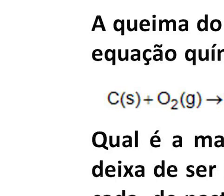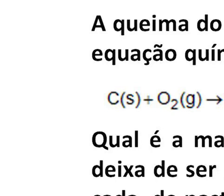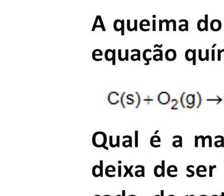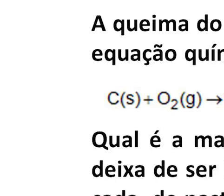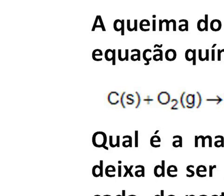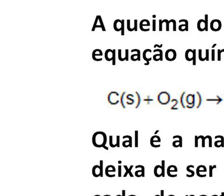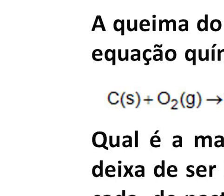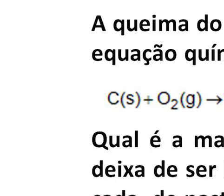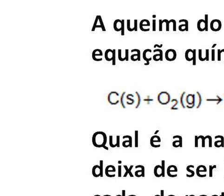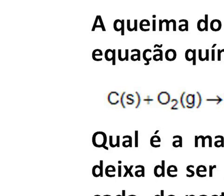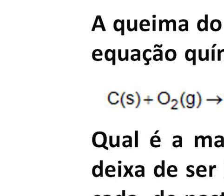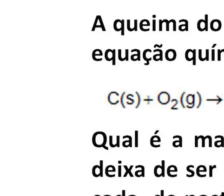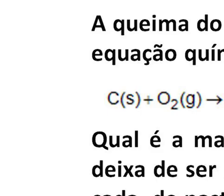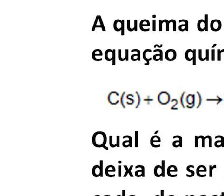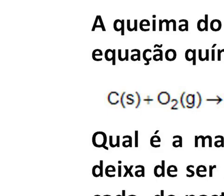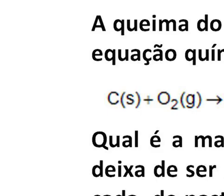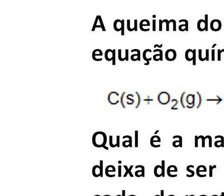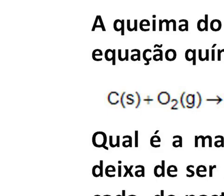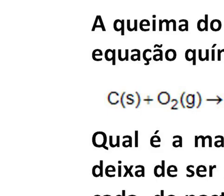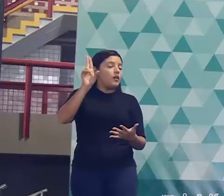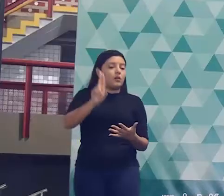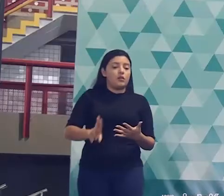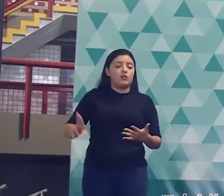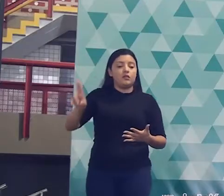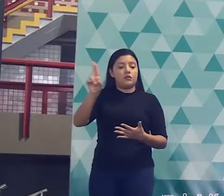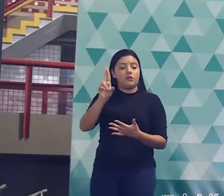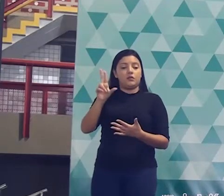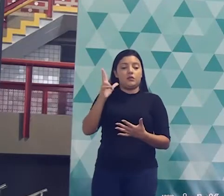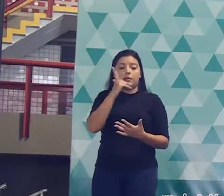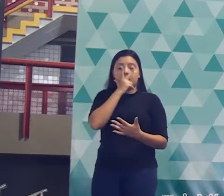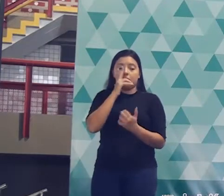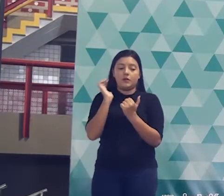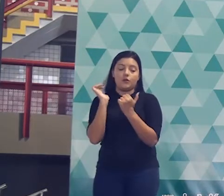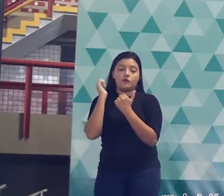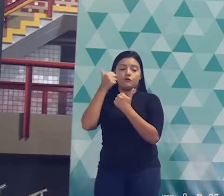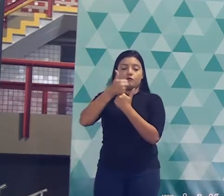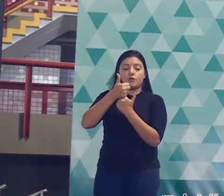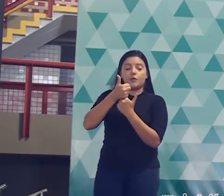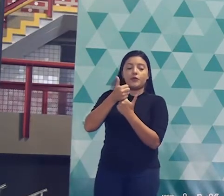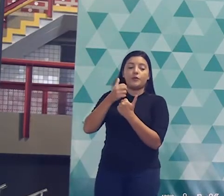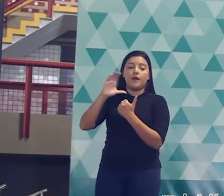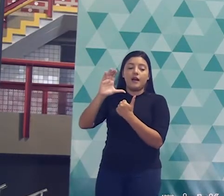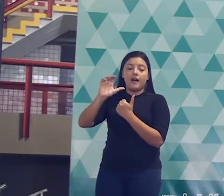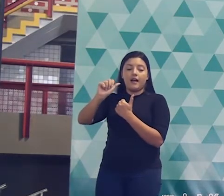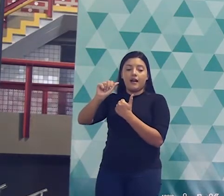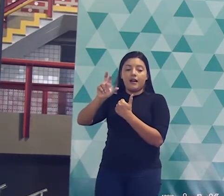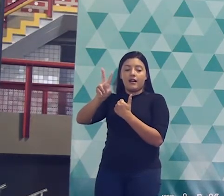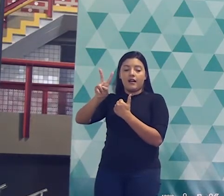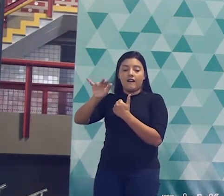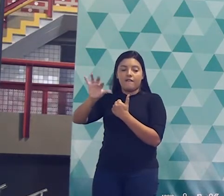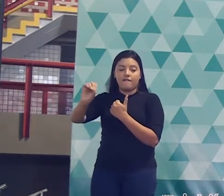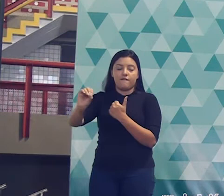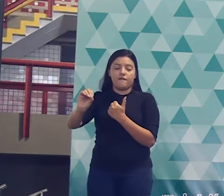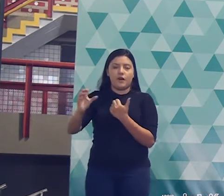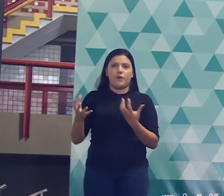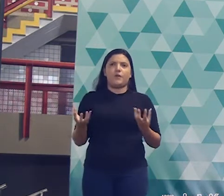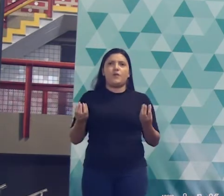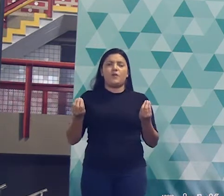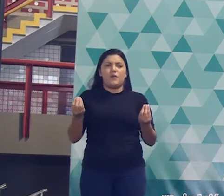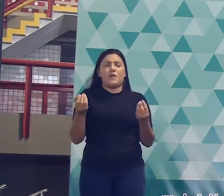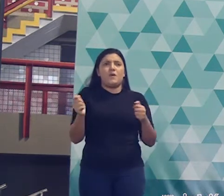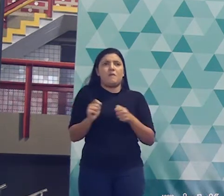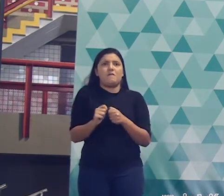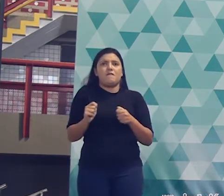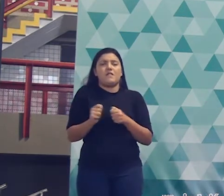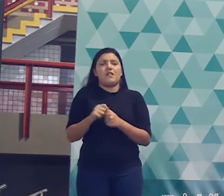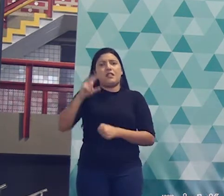urânio enriquecido, utilizadas em substituição ao carvão como fonte de energia? Vala minha Nossa Senhora, como é